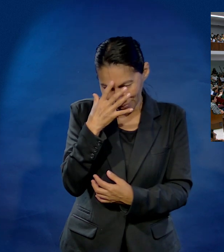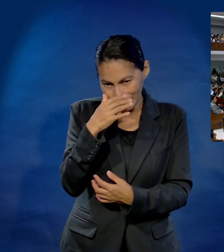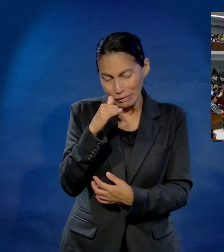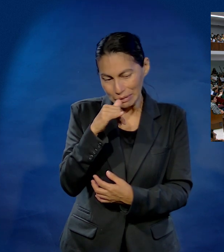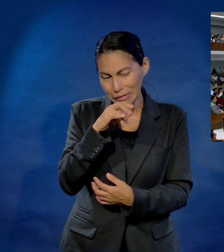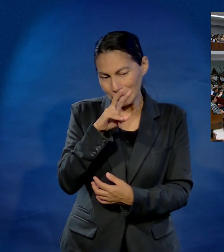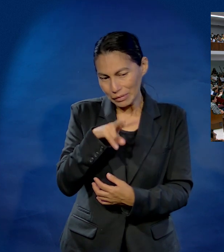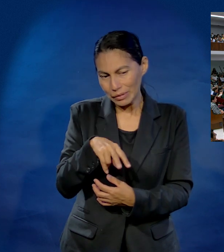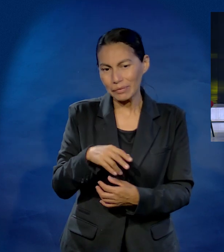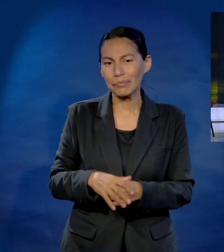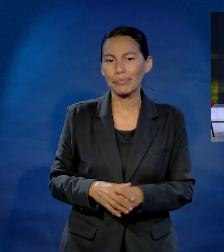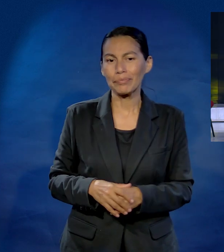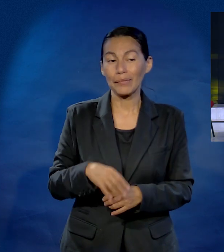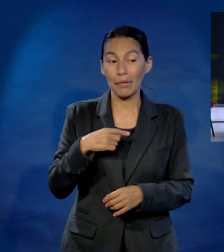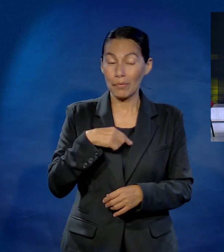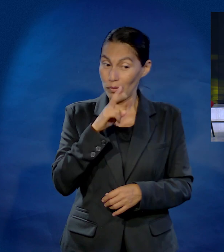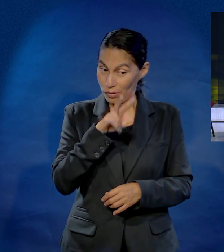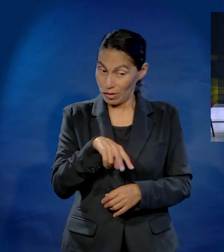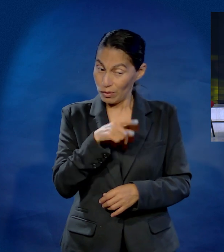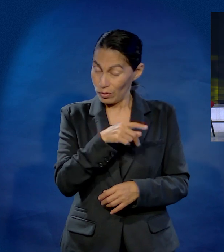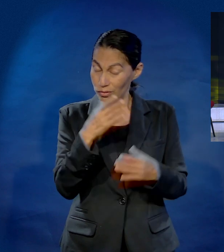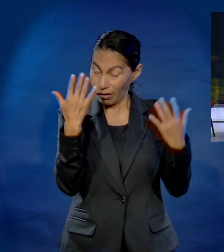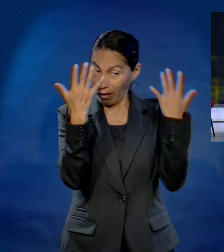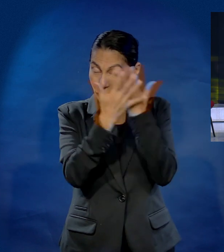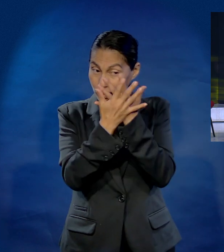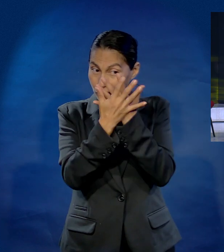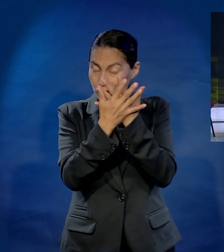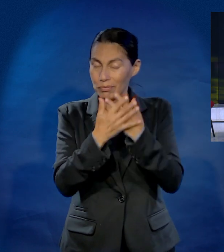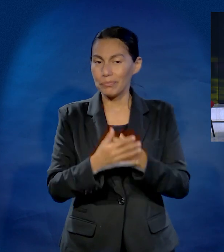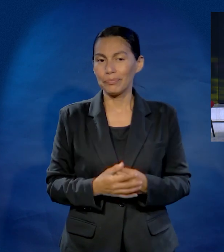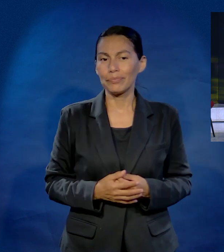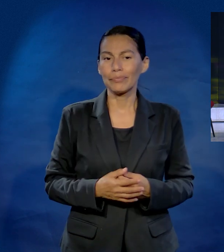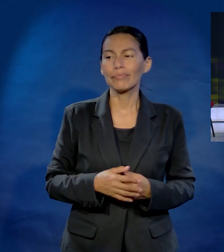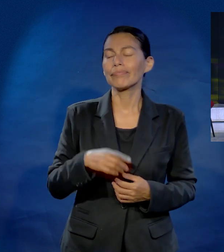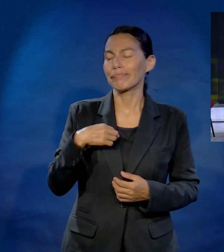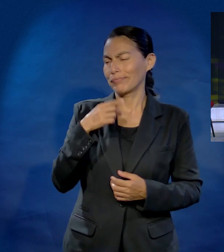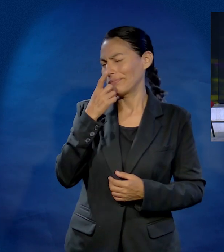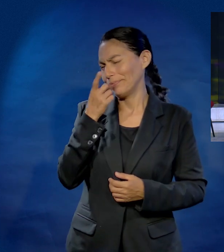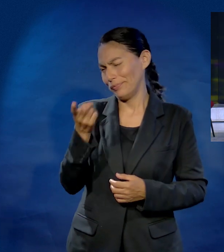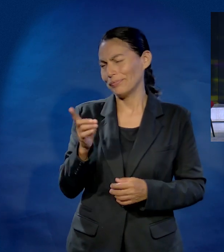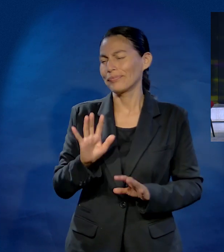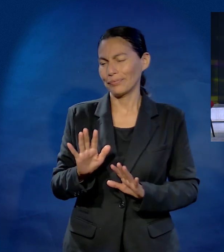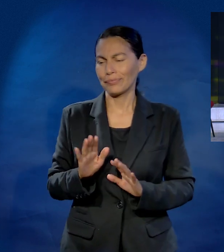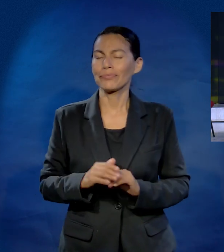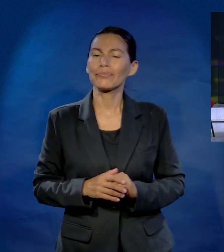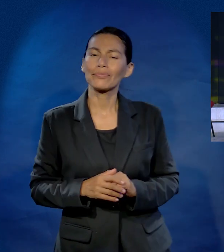dice, pastor, de toda la gente aquí, a usted es al que menos debería impresionar.